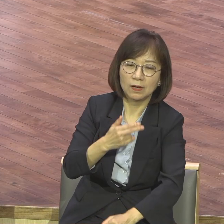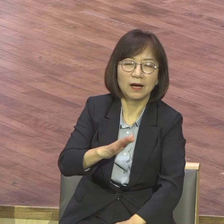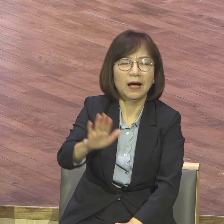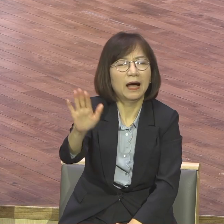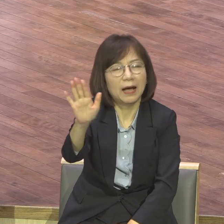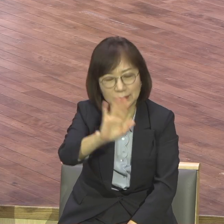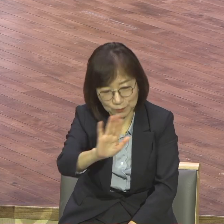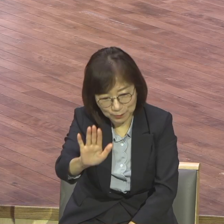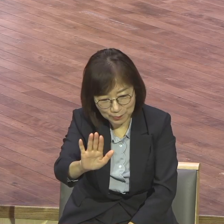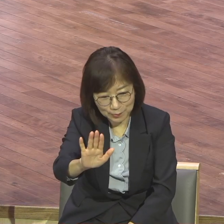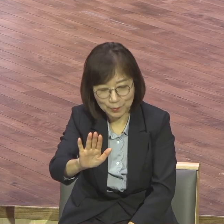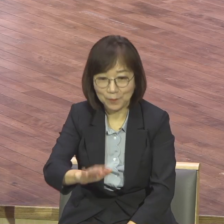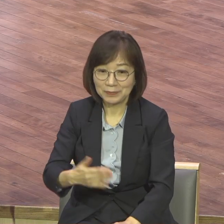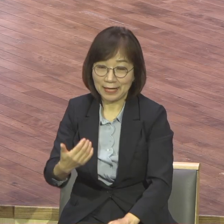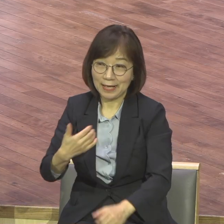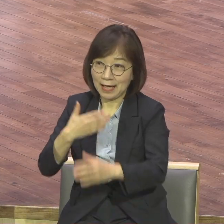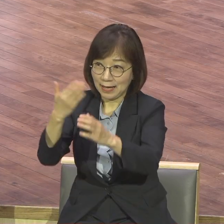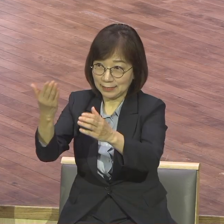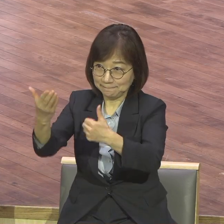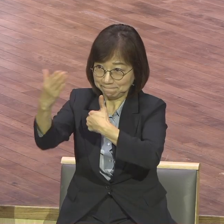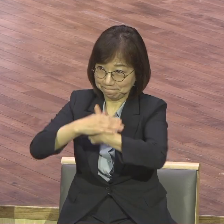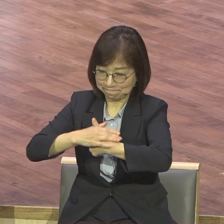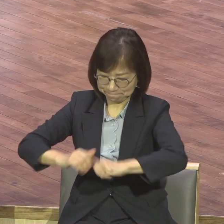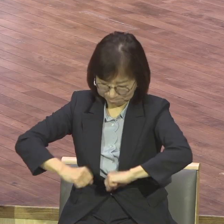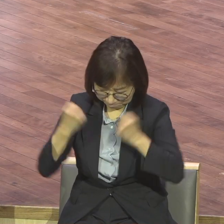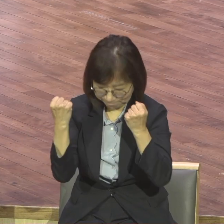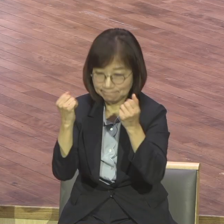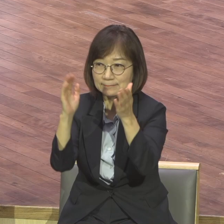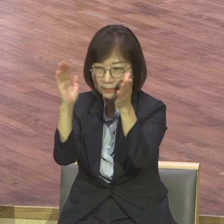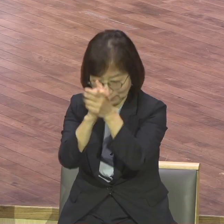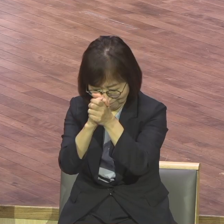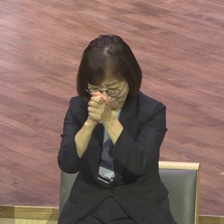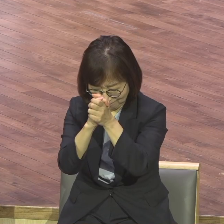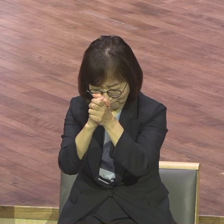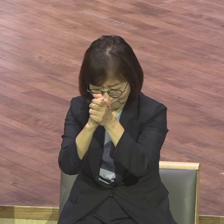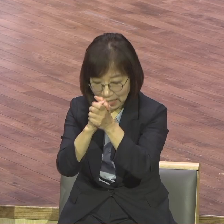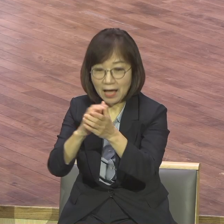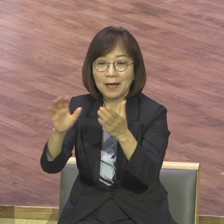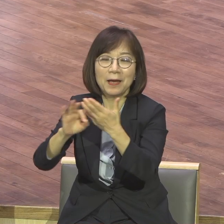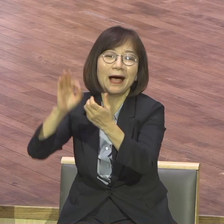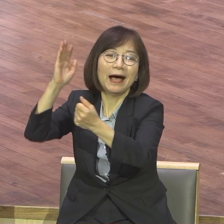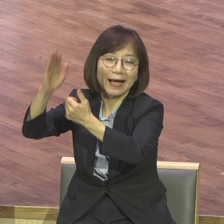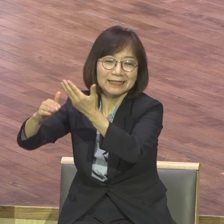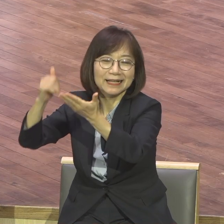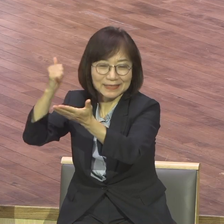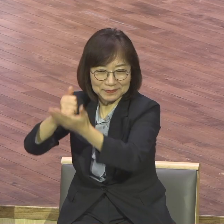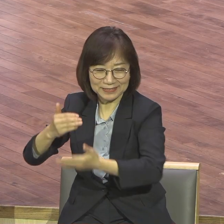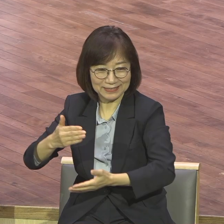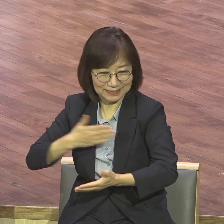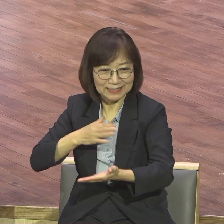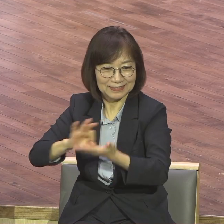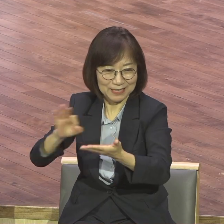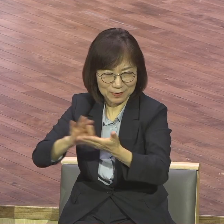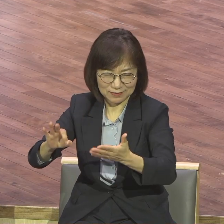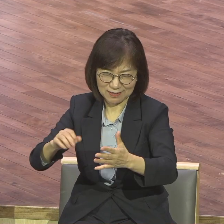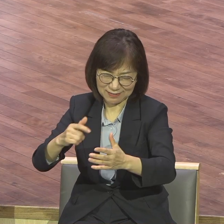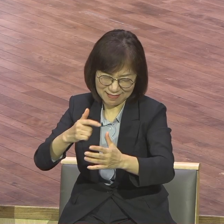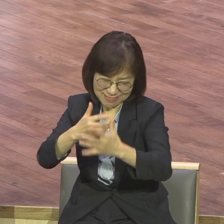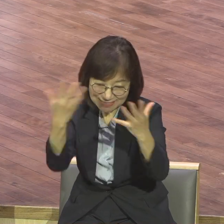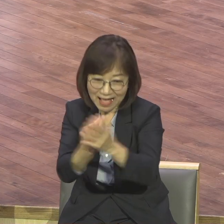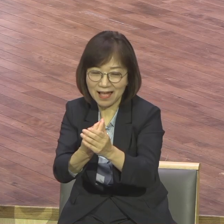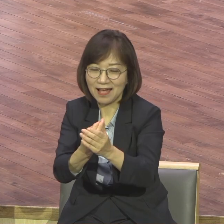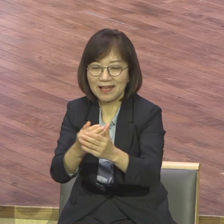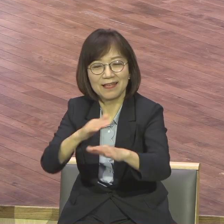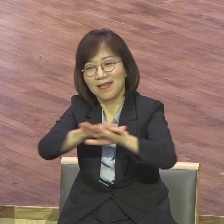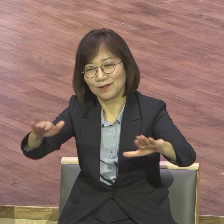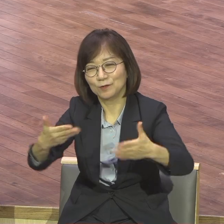하나님께 직분 맡으면 하나님 알아서 하신다니까요. 내가 믿고 기도하면 됩니다. 하나님이 나를 통해서 이 일을 이 세상을